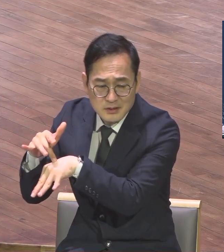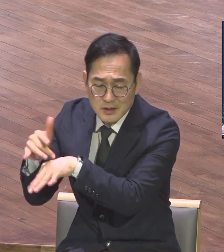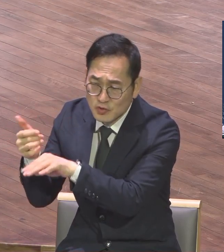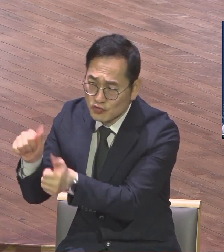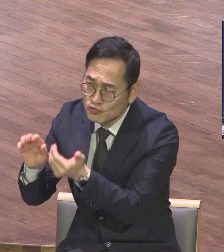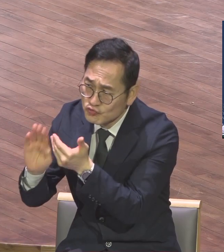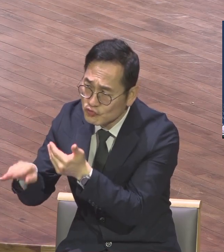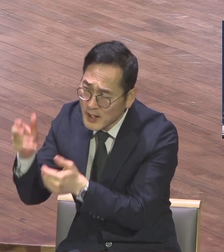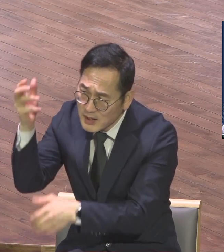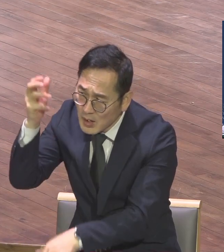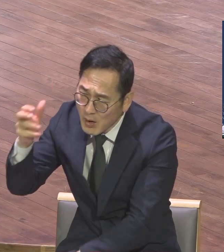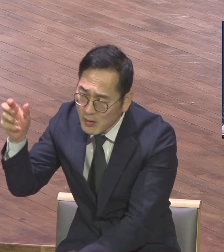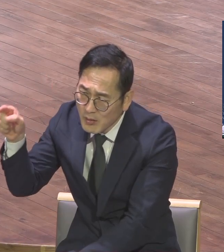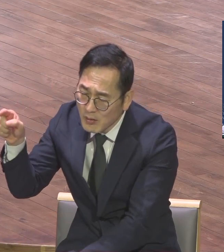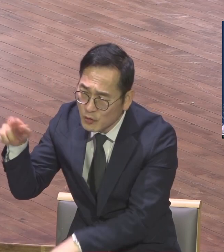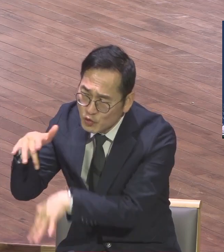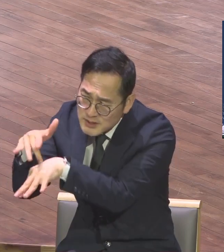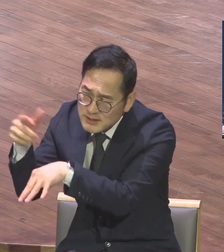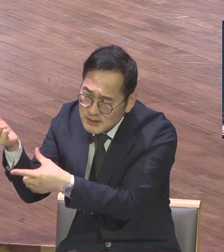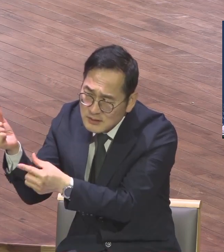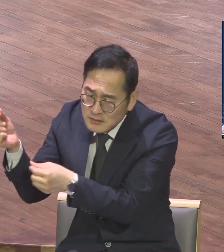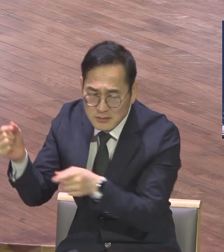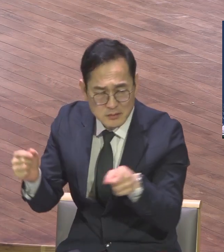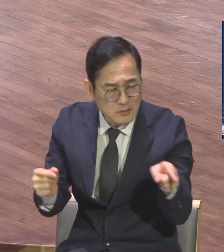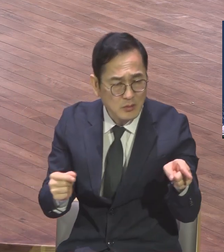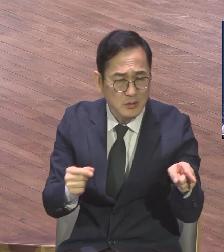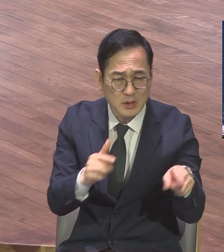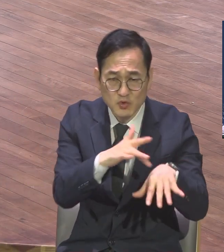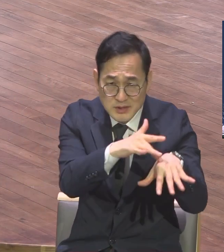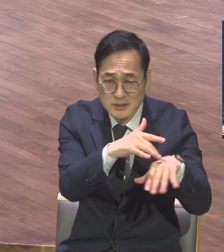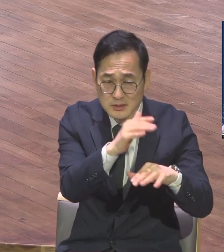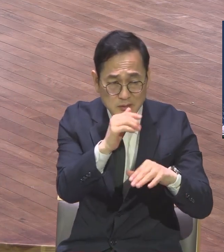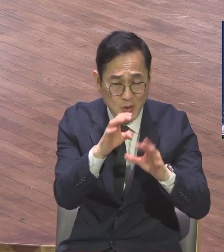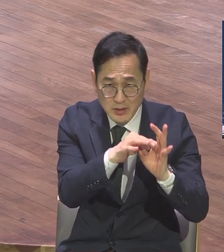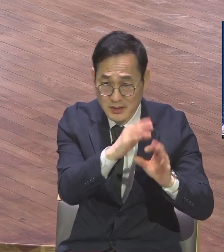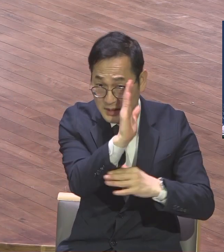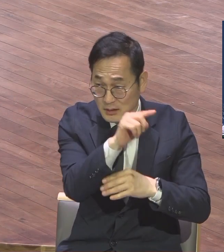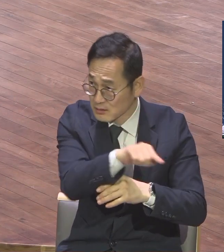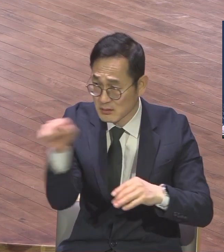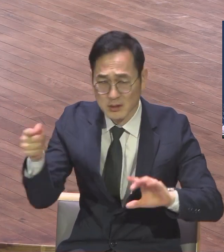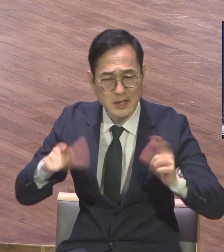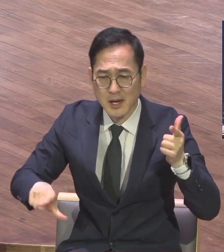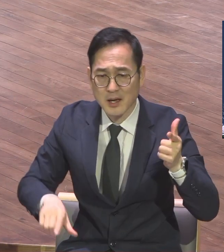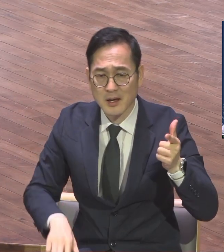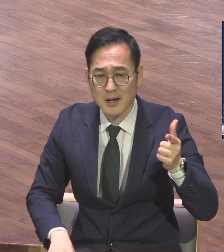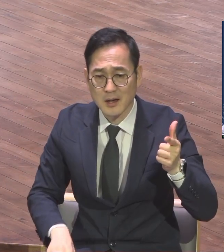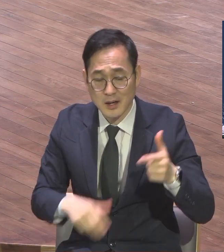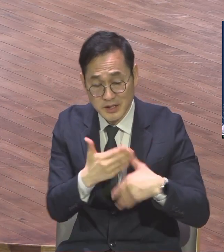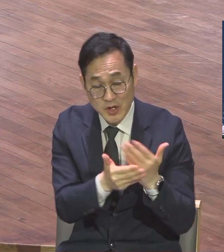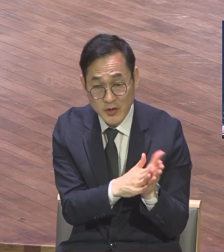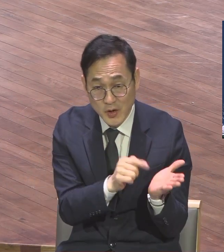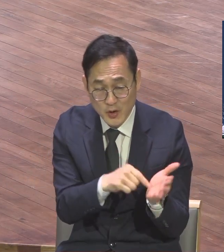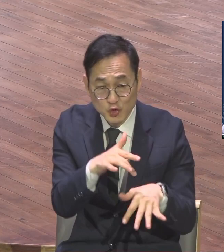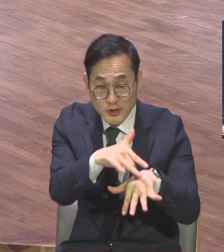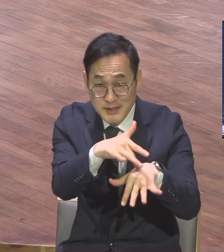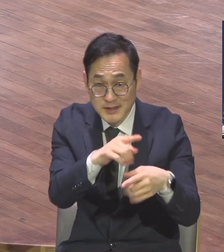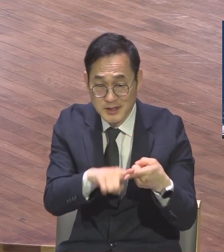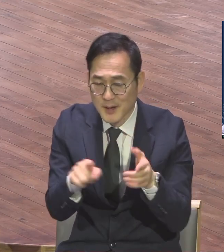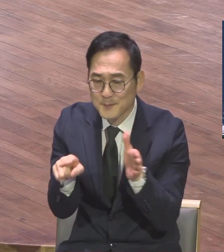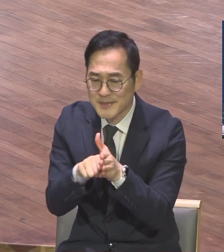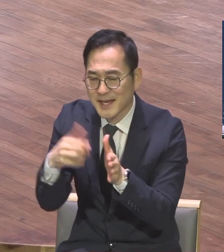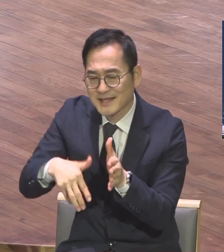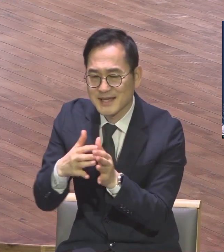전혀 성경과 다른 거예요. 그런데 유 목사님의 메시지 어느 곳에도 귀신의 존재를 불신자의